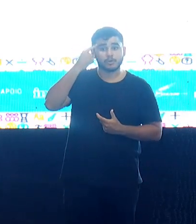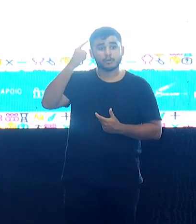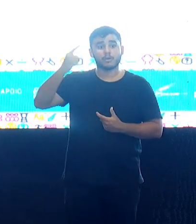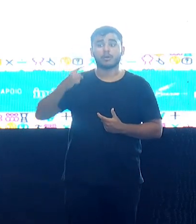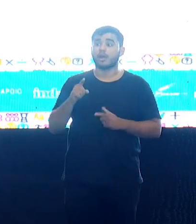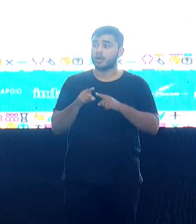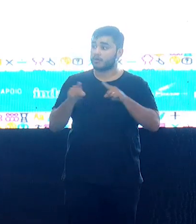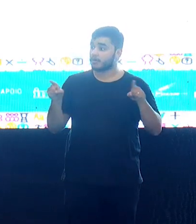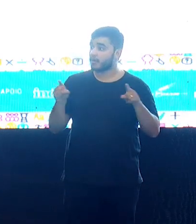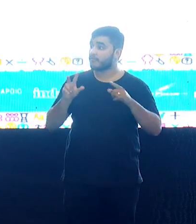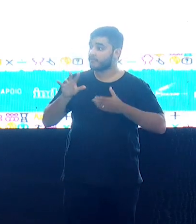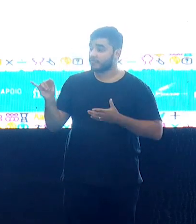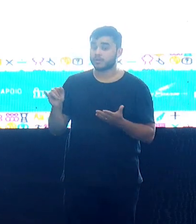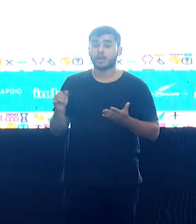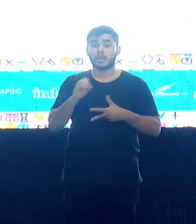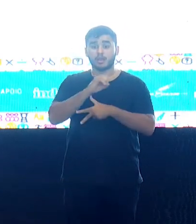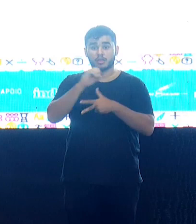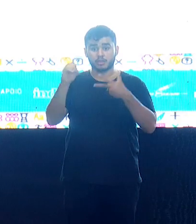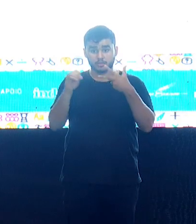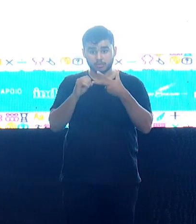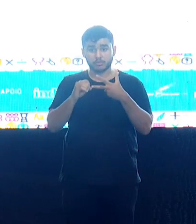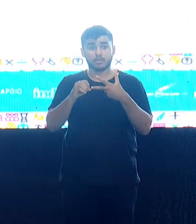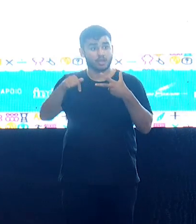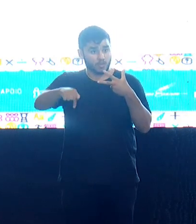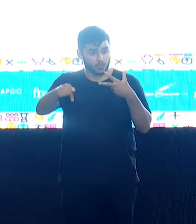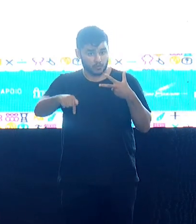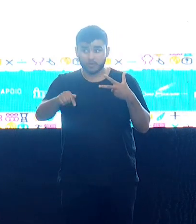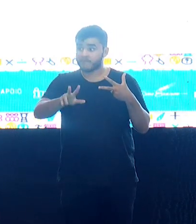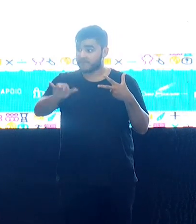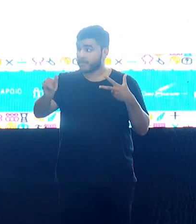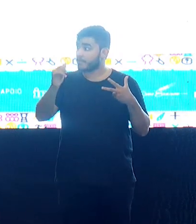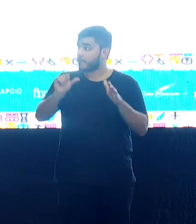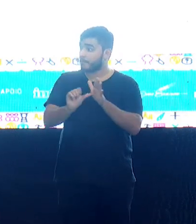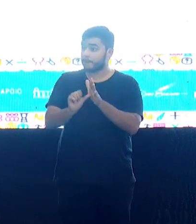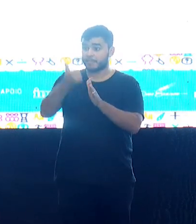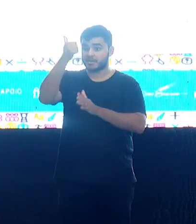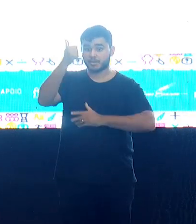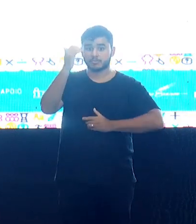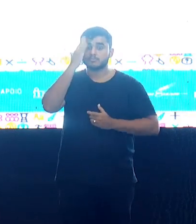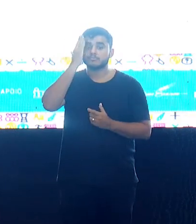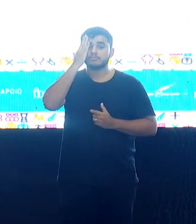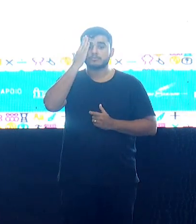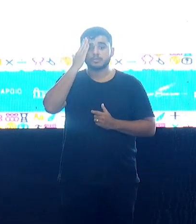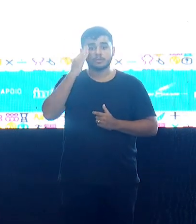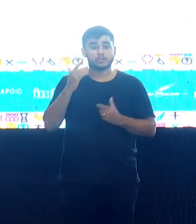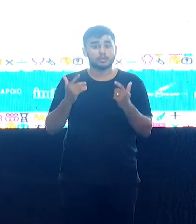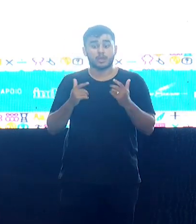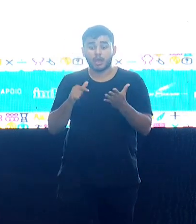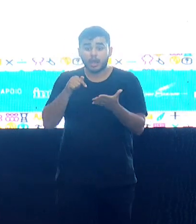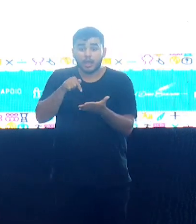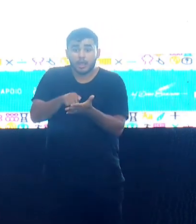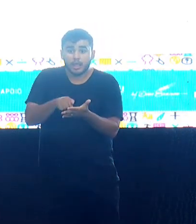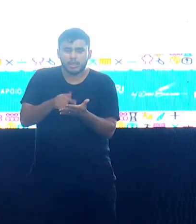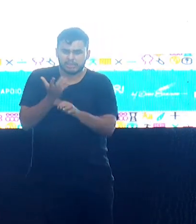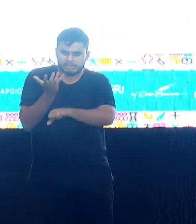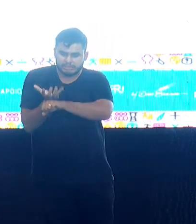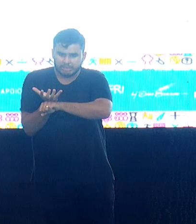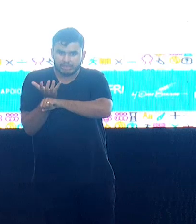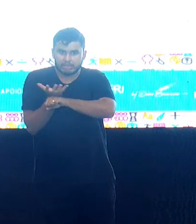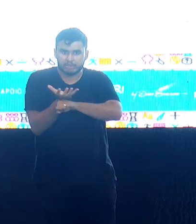a virgindade em Enem agora, nesse ano. O Enem, ele não cobra matérias, ele